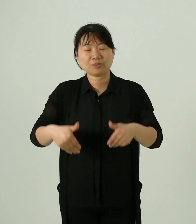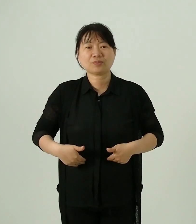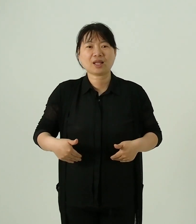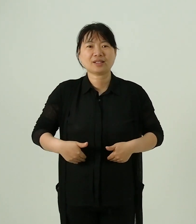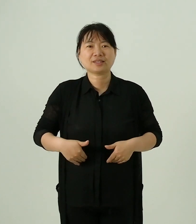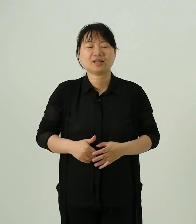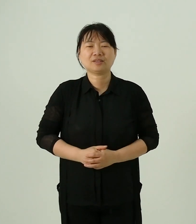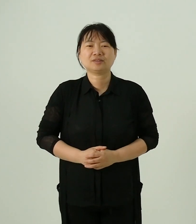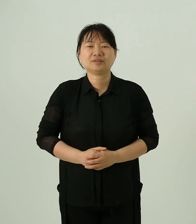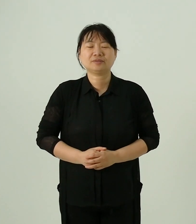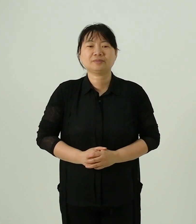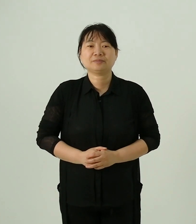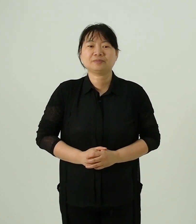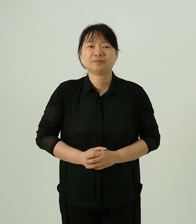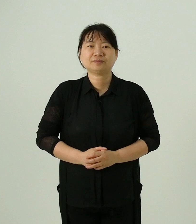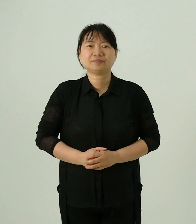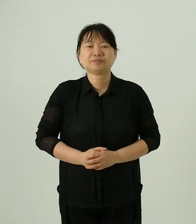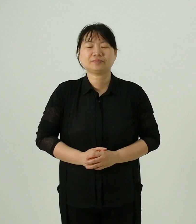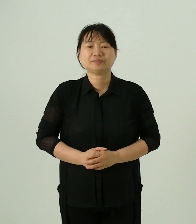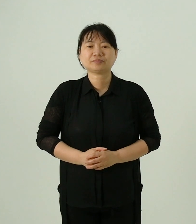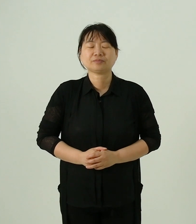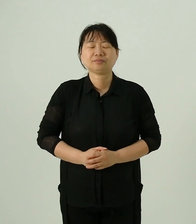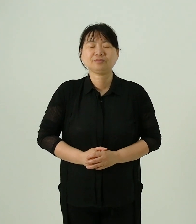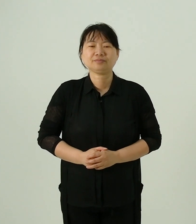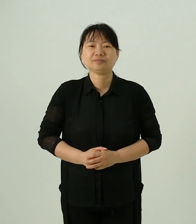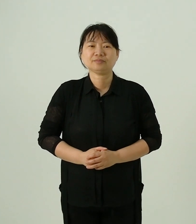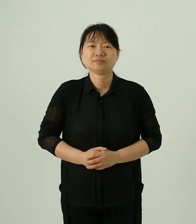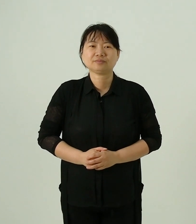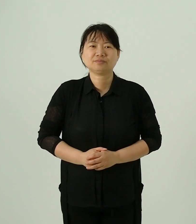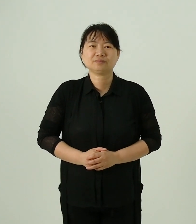눈을 본문으로 다시 돌려서